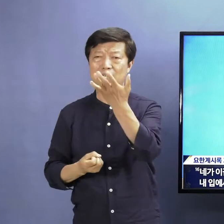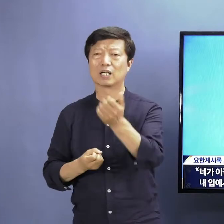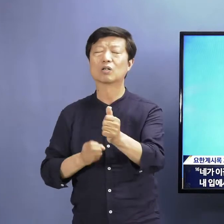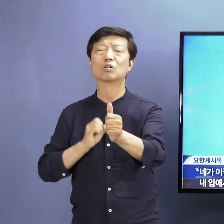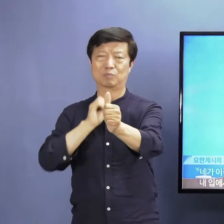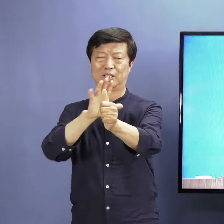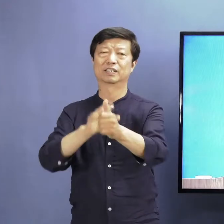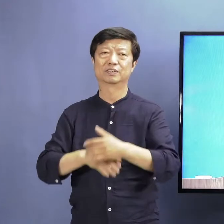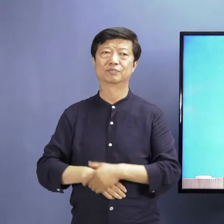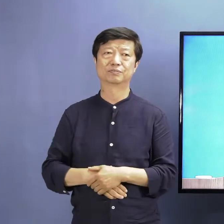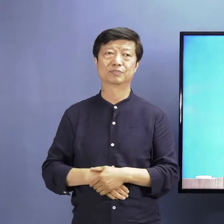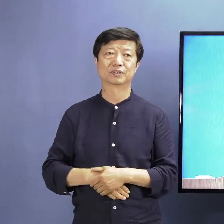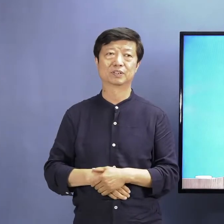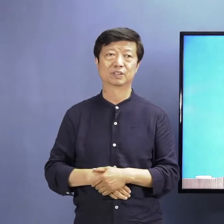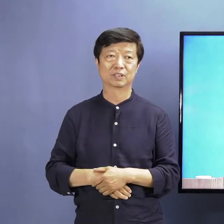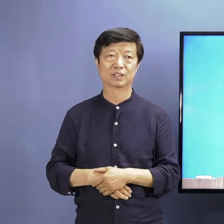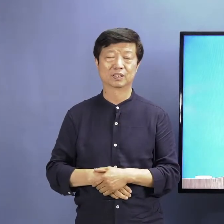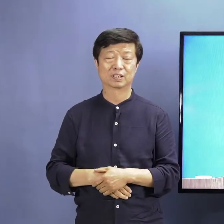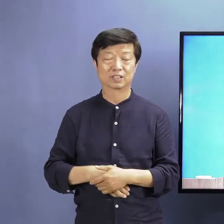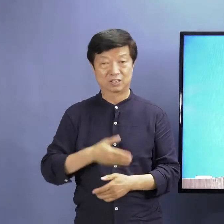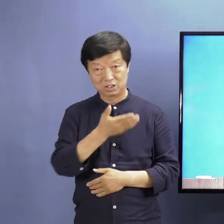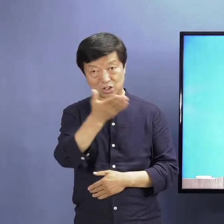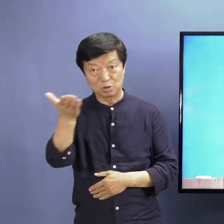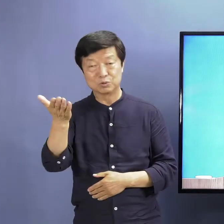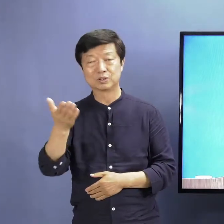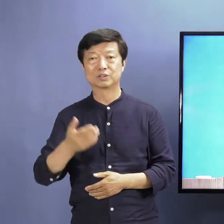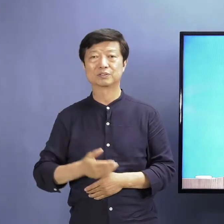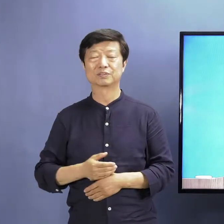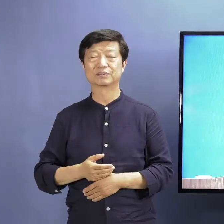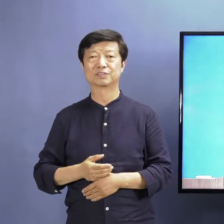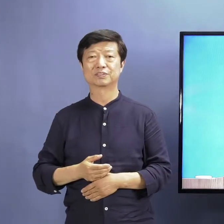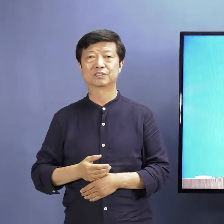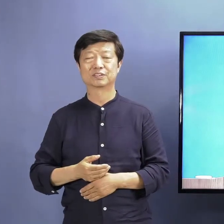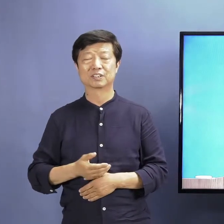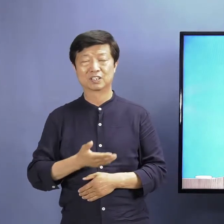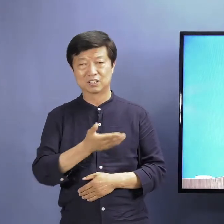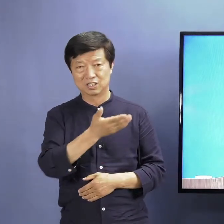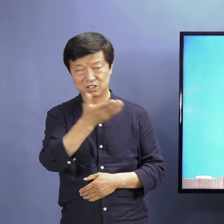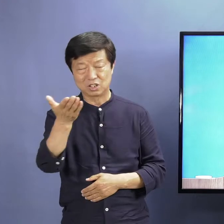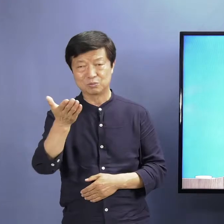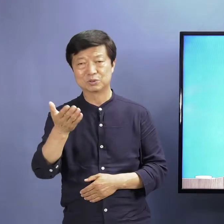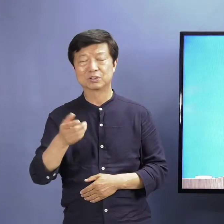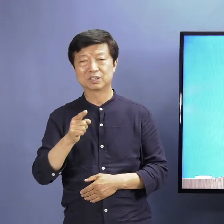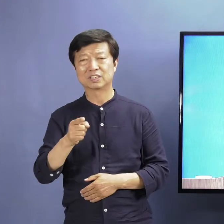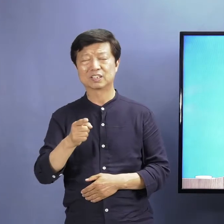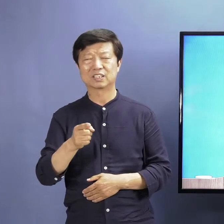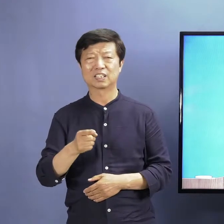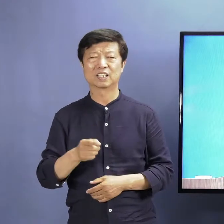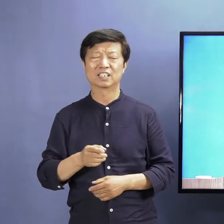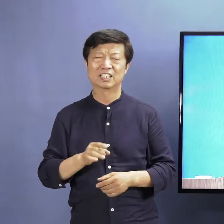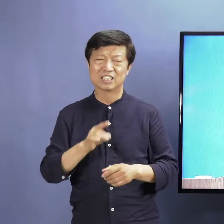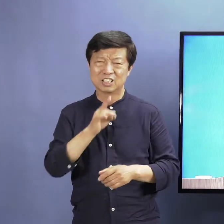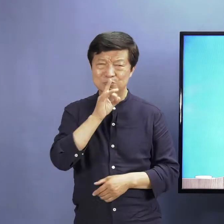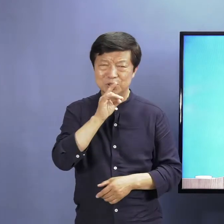여러분 이런 얘기 들으면 절대 안 됩니다. 이건 진짜 이건 정말